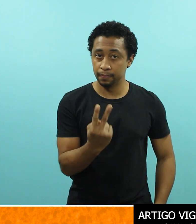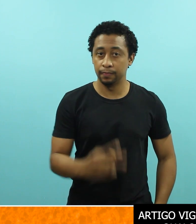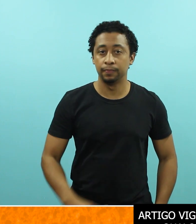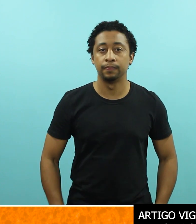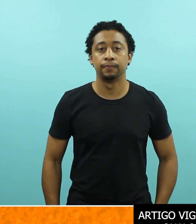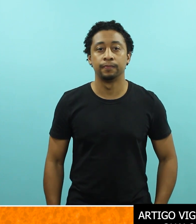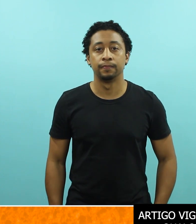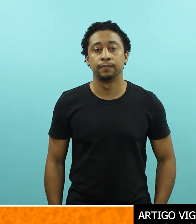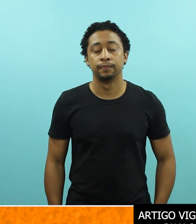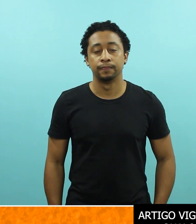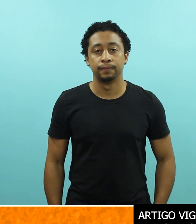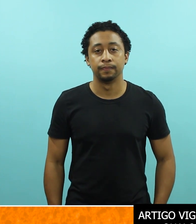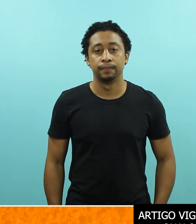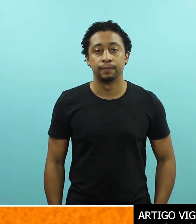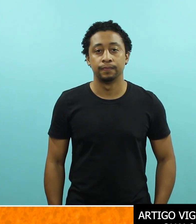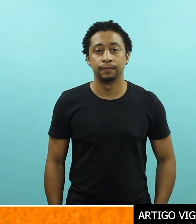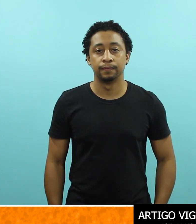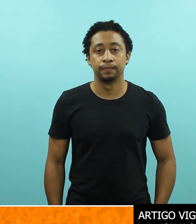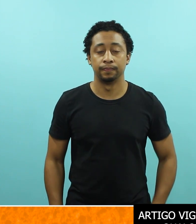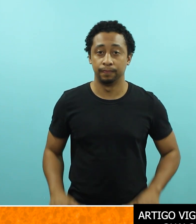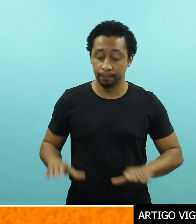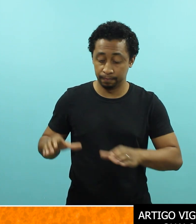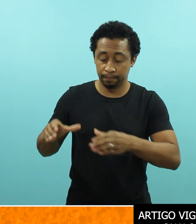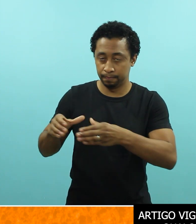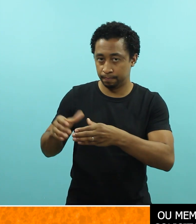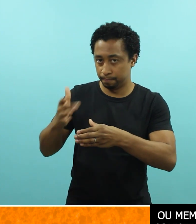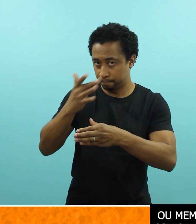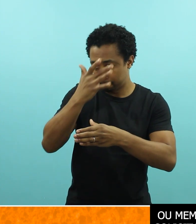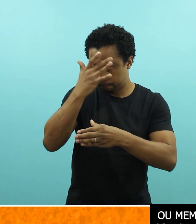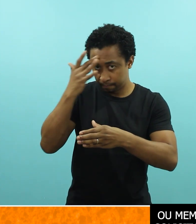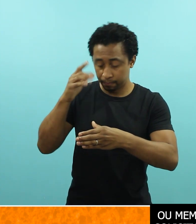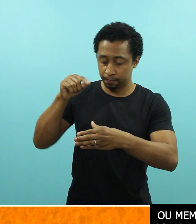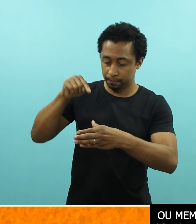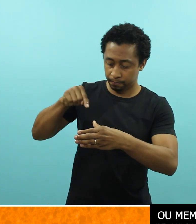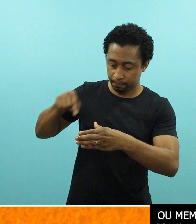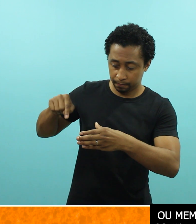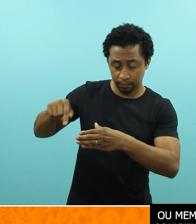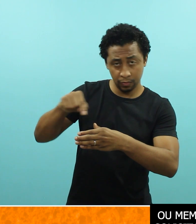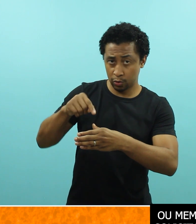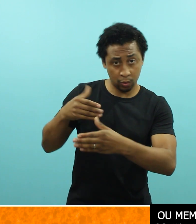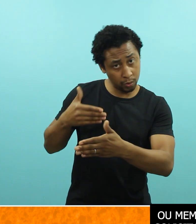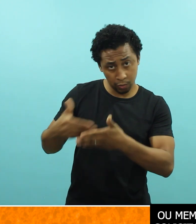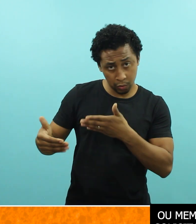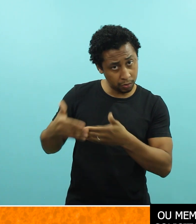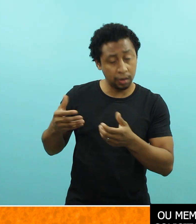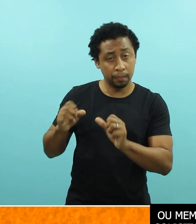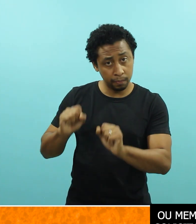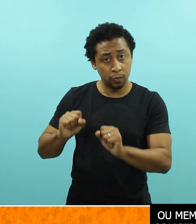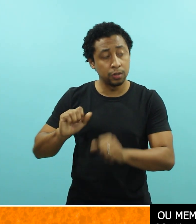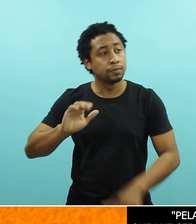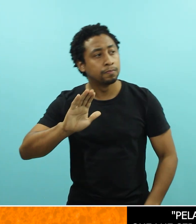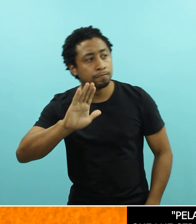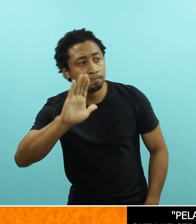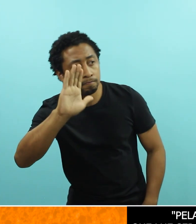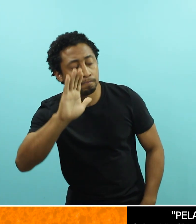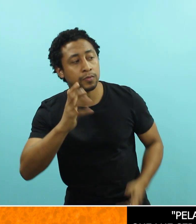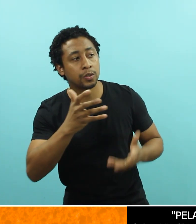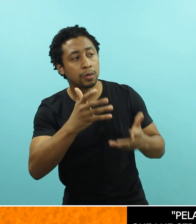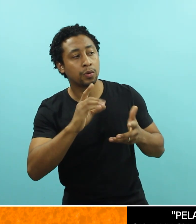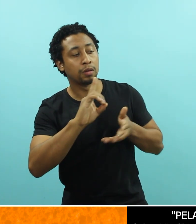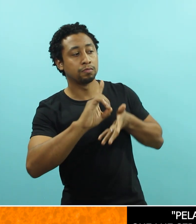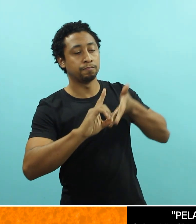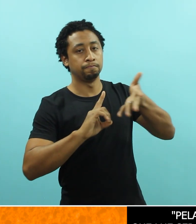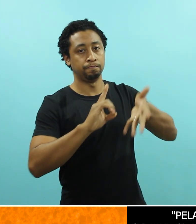Artigo 22º. Qualquer membro ou membra poderá solicitar a palavra pela